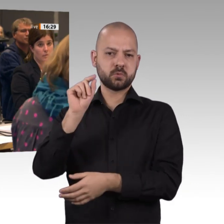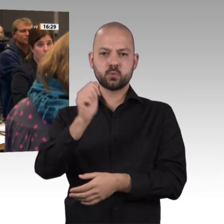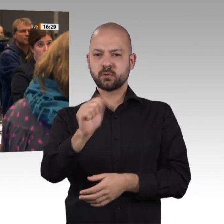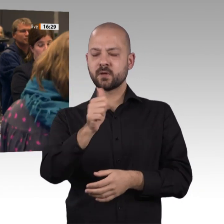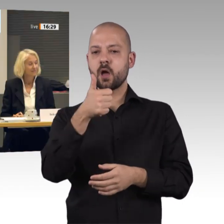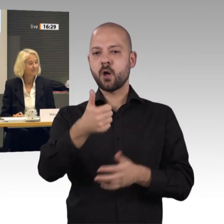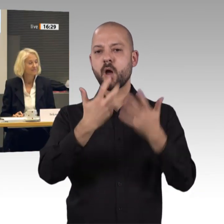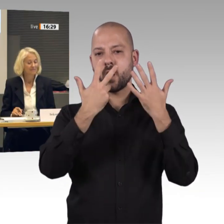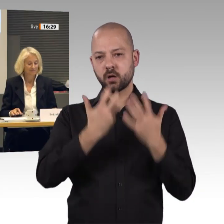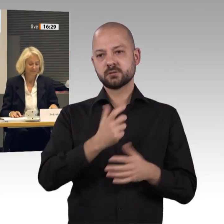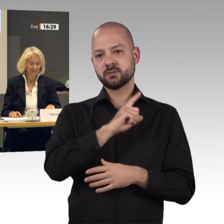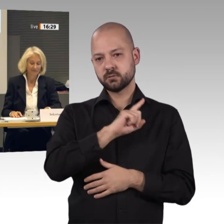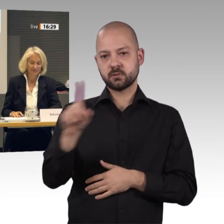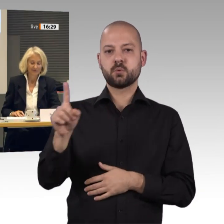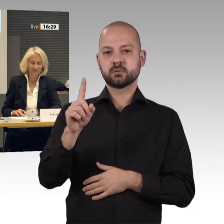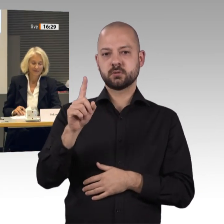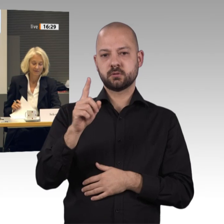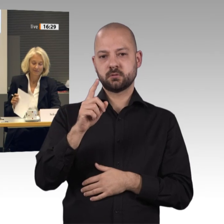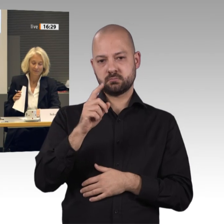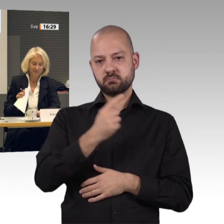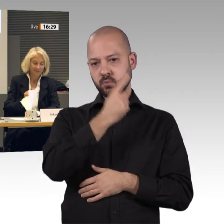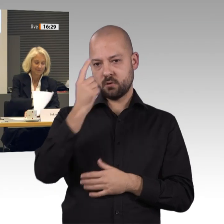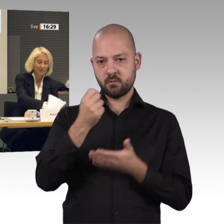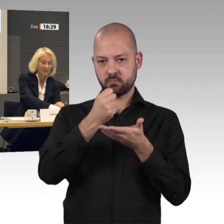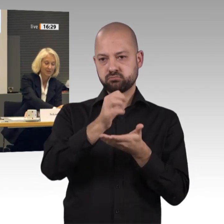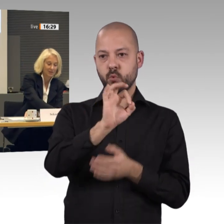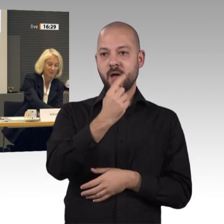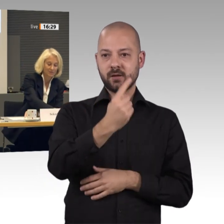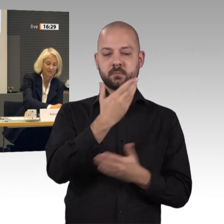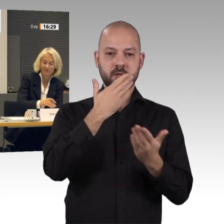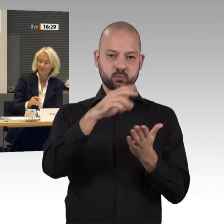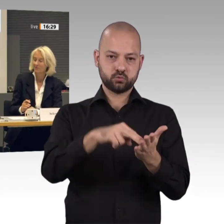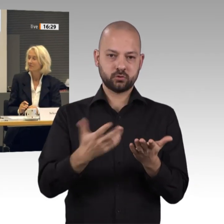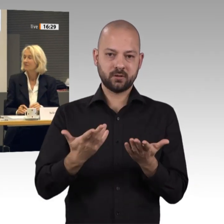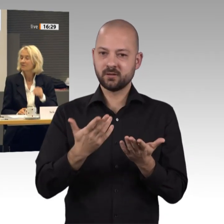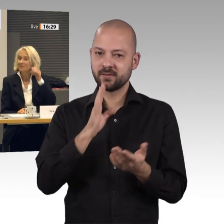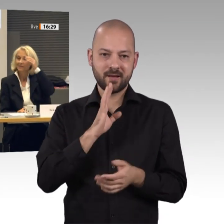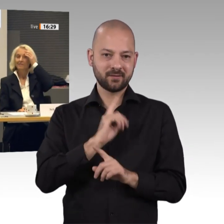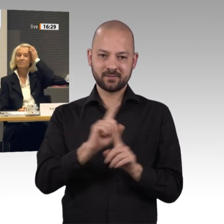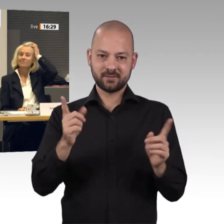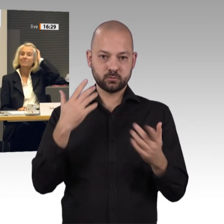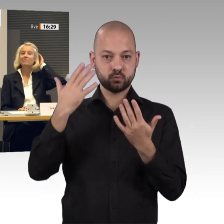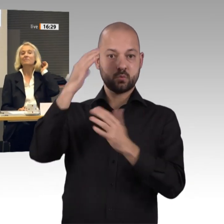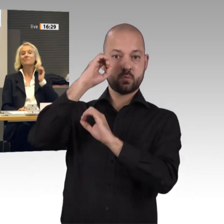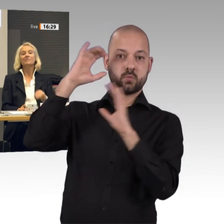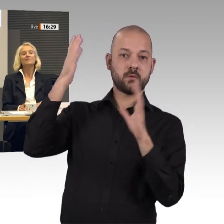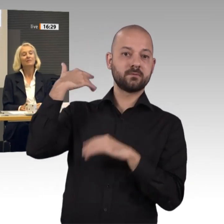Okay, danke schön, Frau Bessenich. Und jetzt sind wir in der freien Runde. Der Herr Kollege Birkwald.